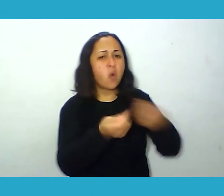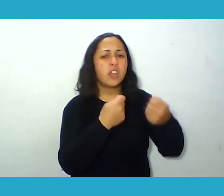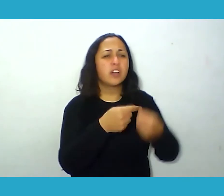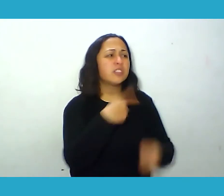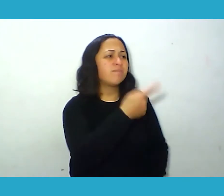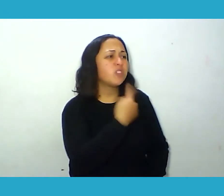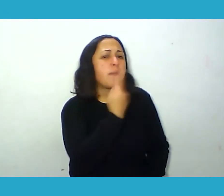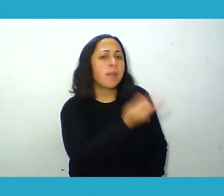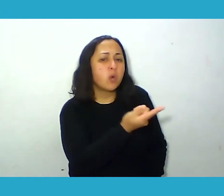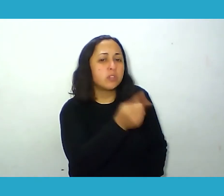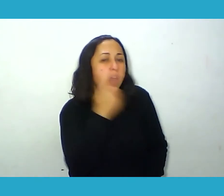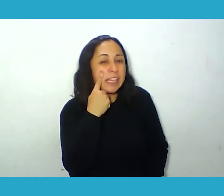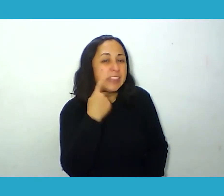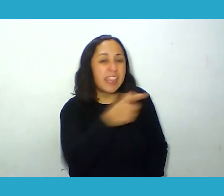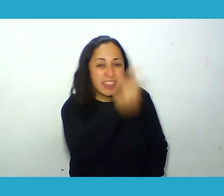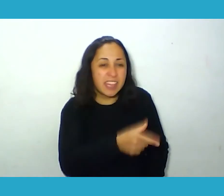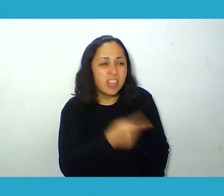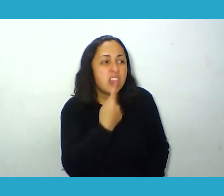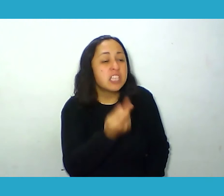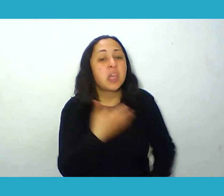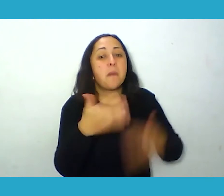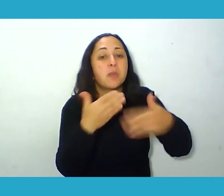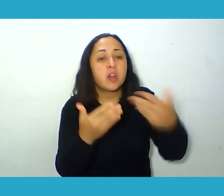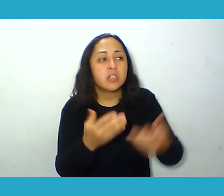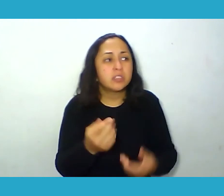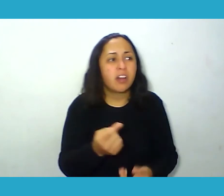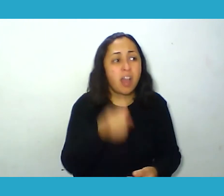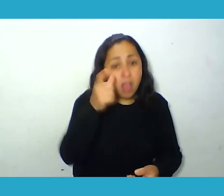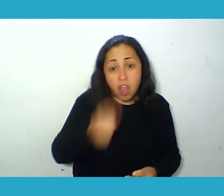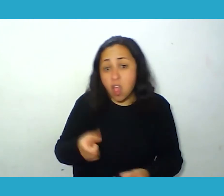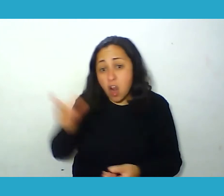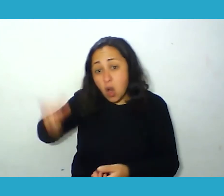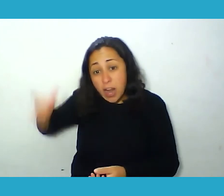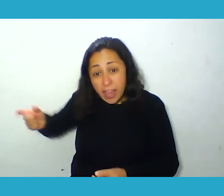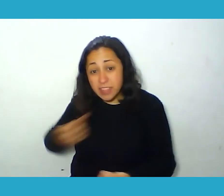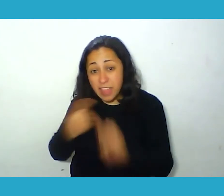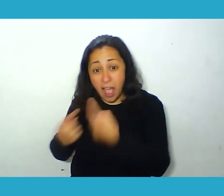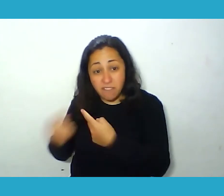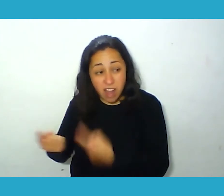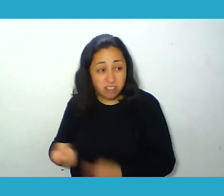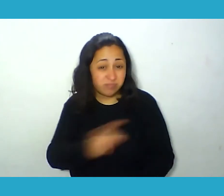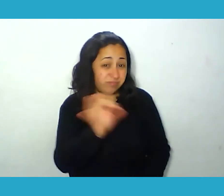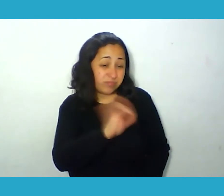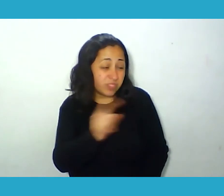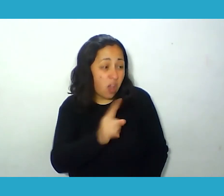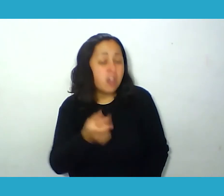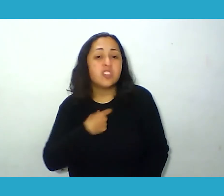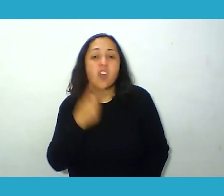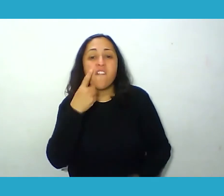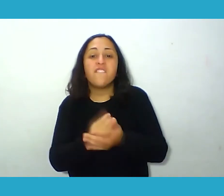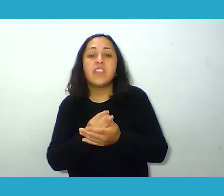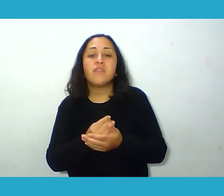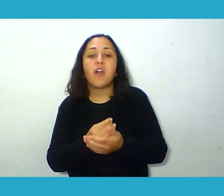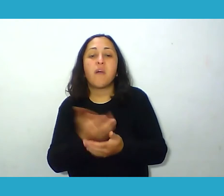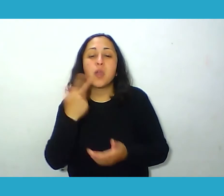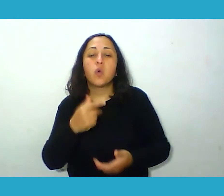Quiere preguntarles a los señores intendentes que hablan de progreso si hablaron con la gente. Con él no han hablado, dice. Relata que quiere vivir en un lugar